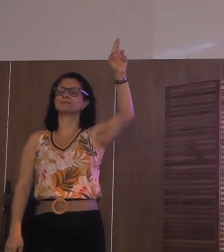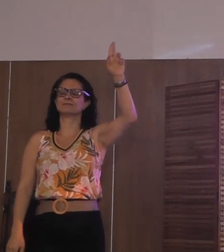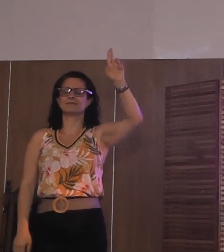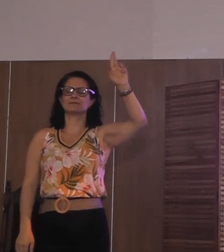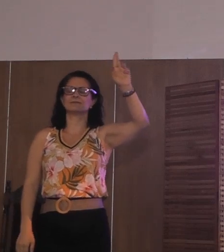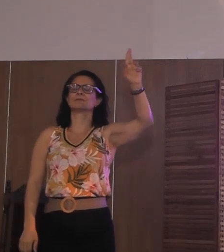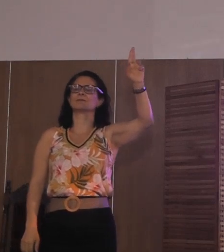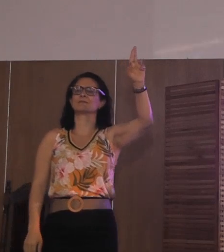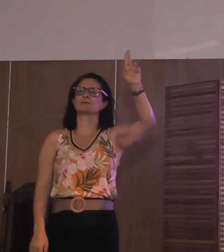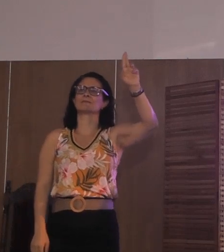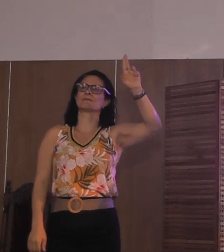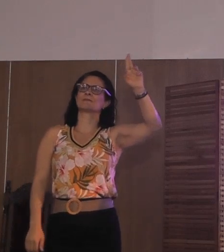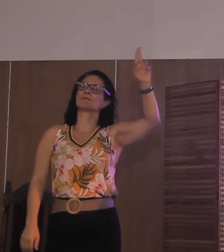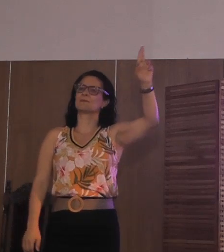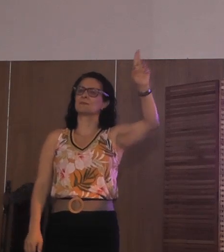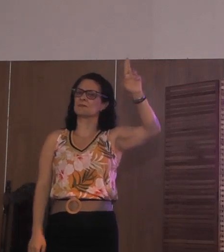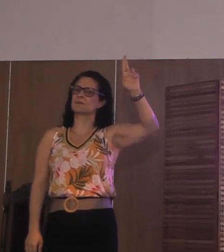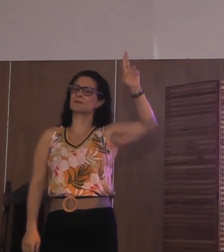Também sei